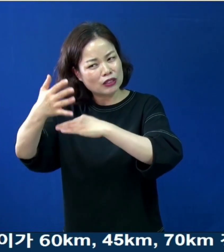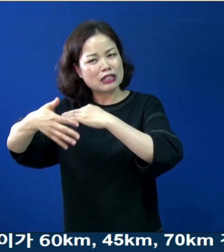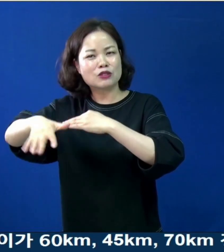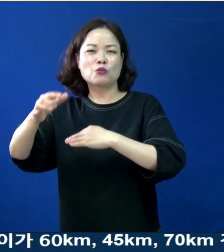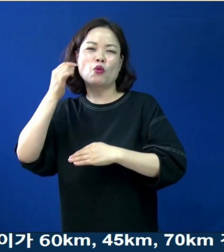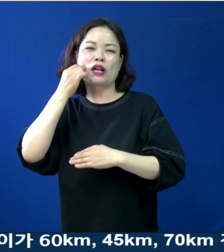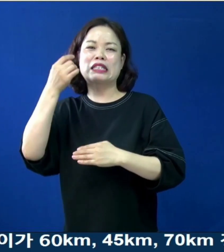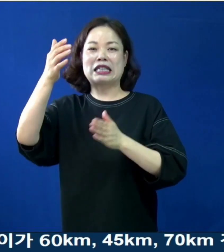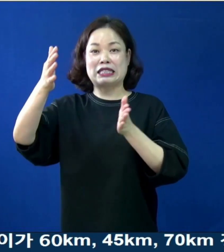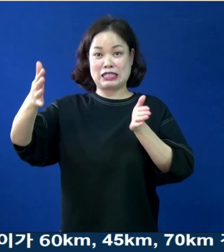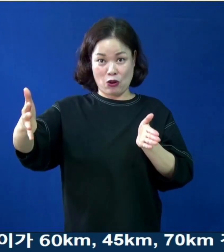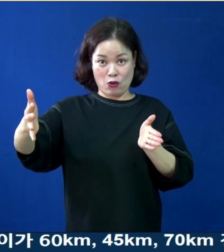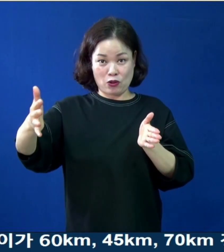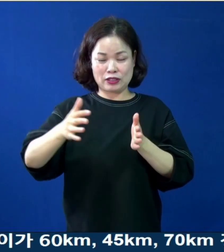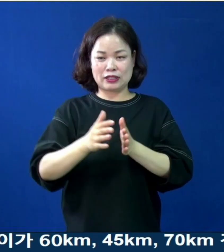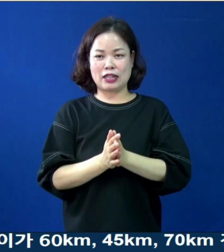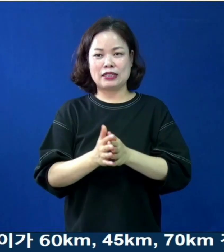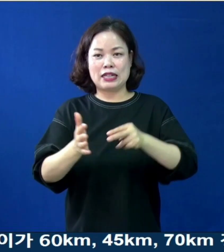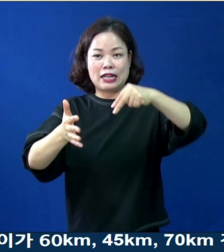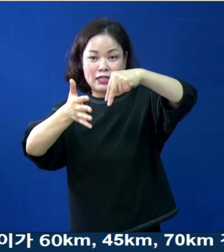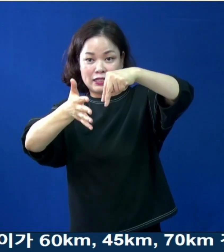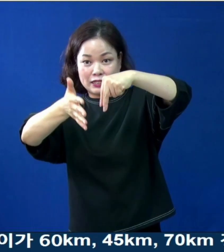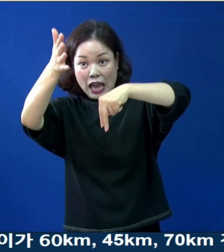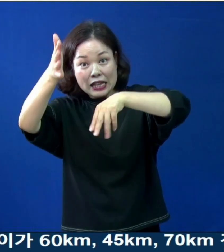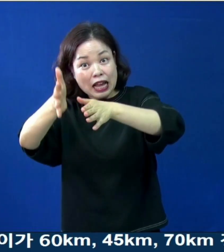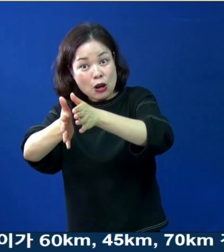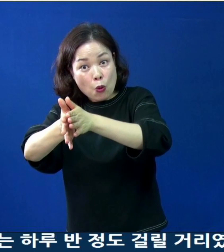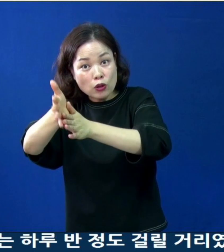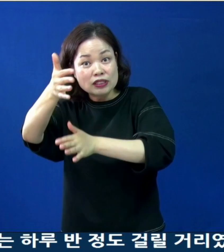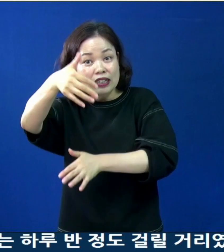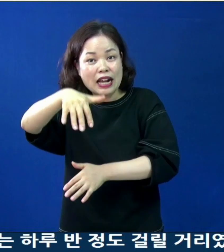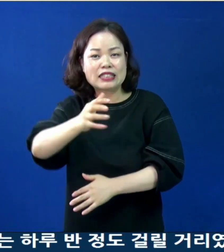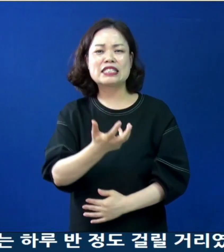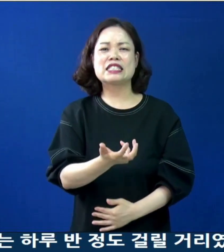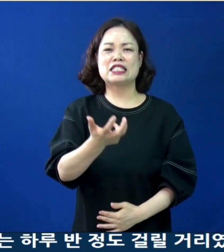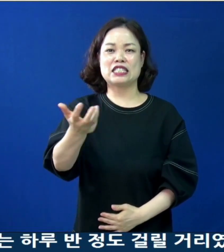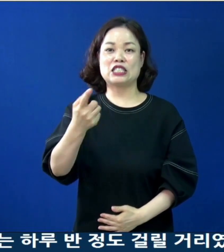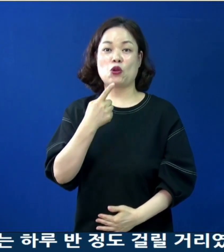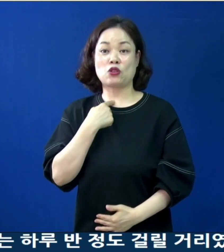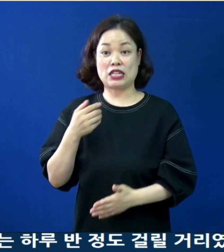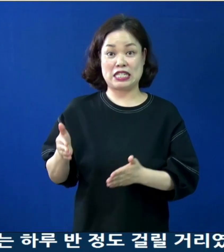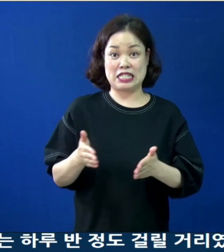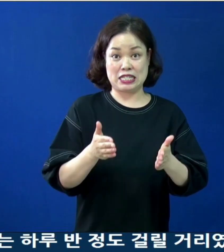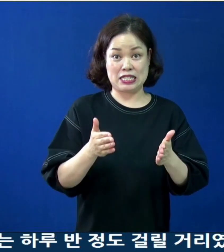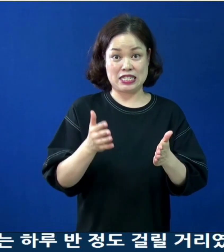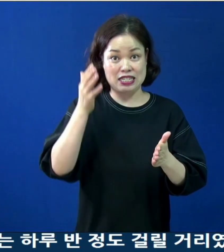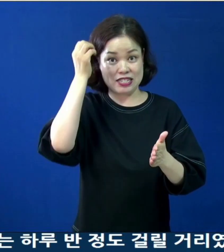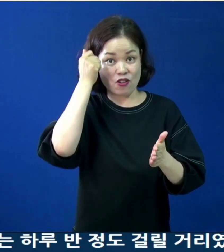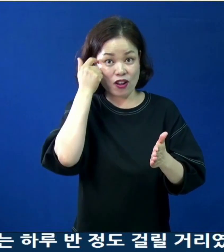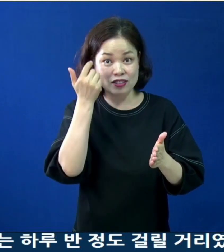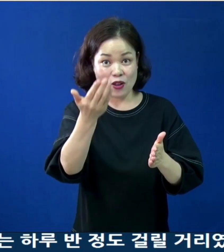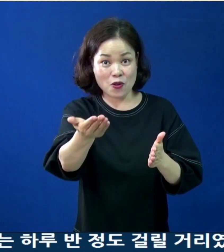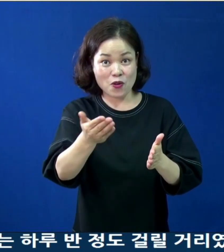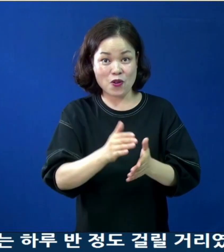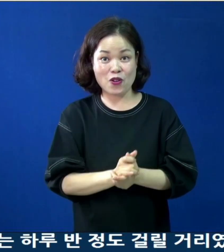거리를 통해서 데살로니가로 갔는데, 자, 저 이동했던 길 이름이 뭔지 기억나시나요?